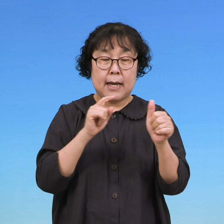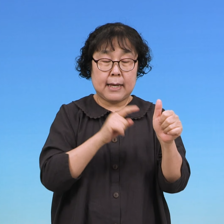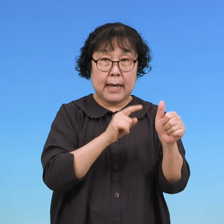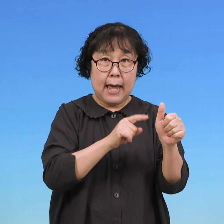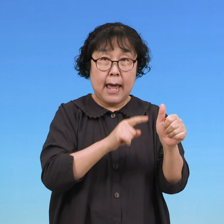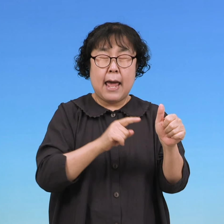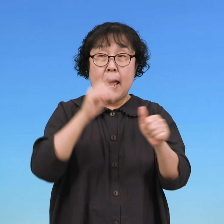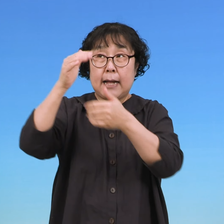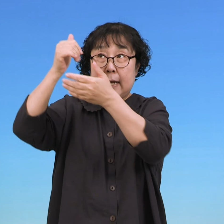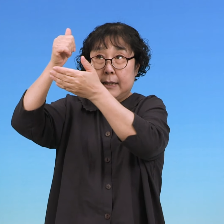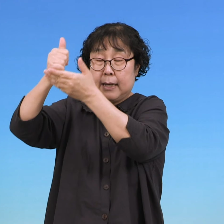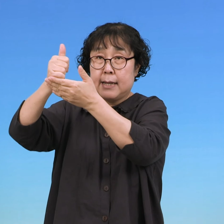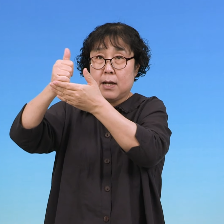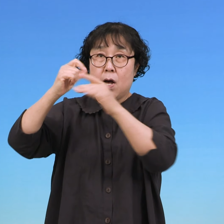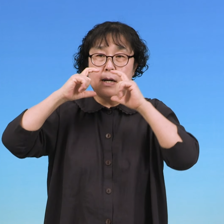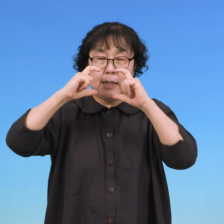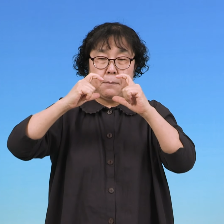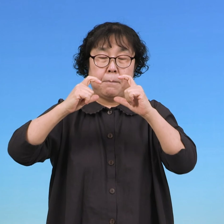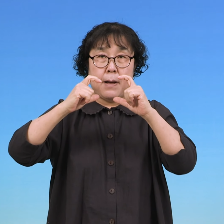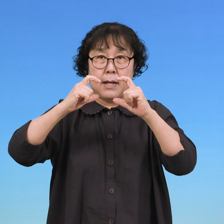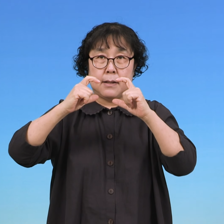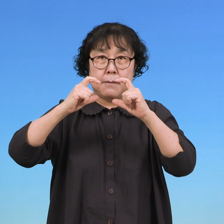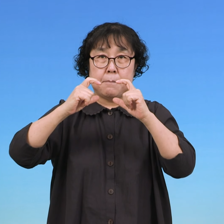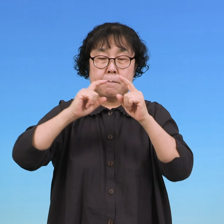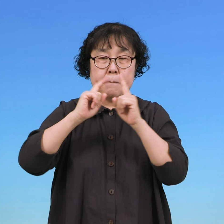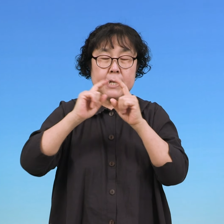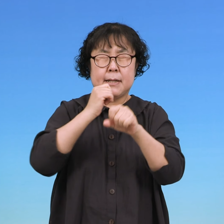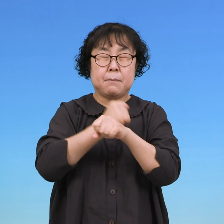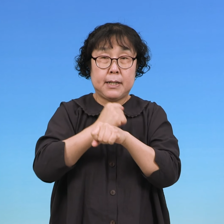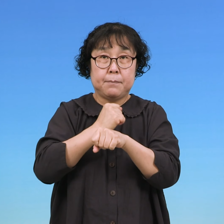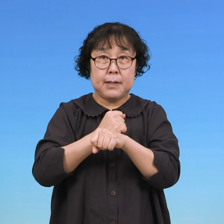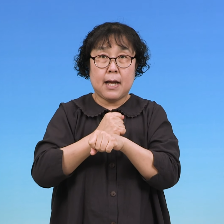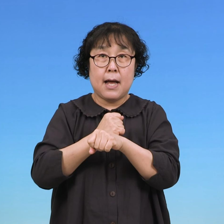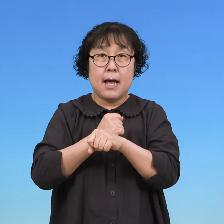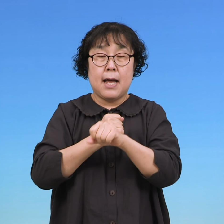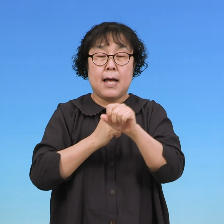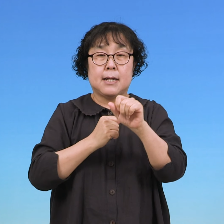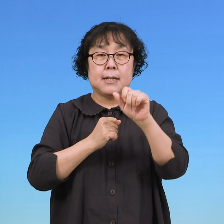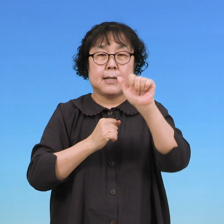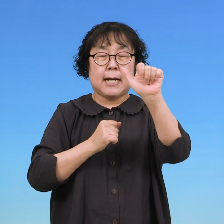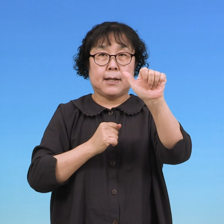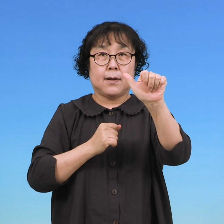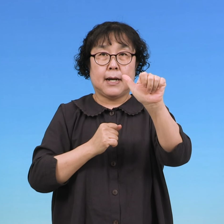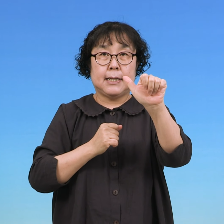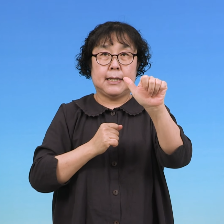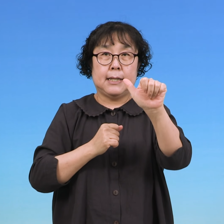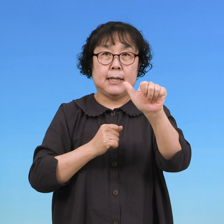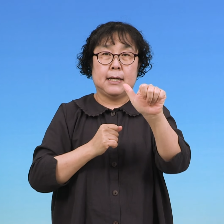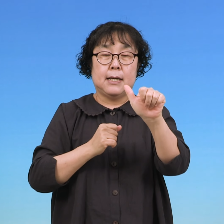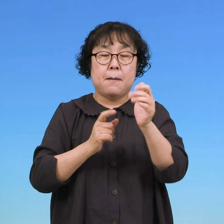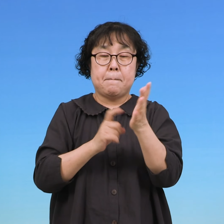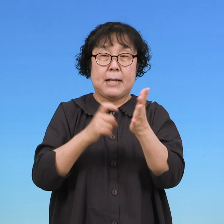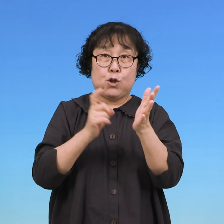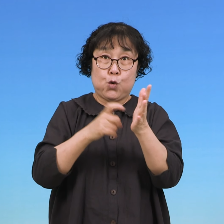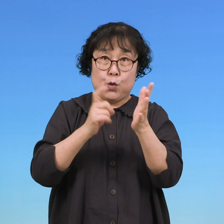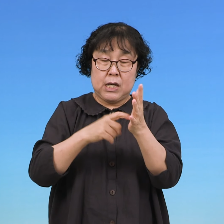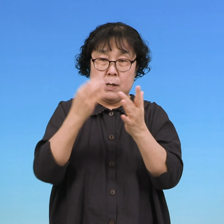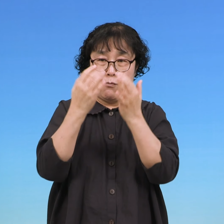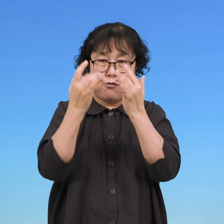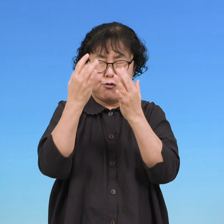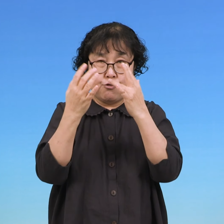통해서 그들에 대한 심판의 경고의 말씀을 주시는데요. 그게 다섯 가지 환상, 메뚜기